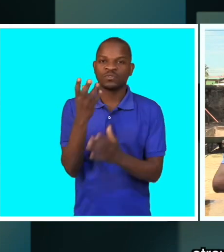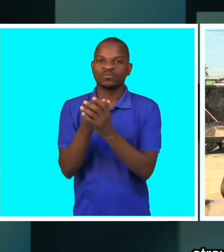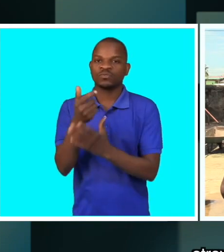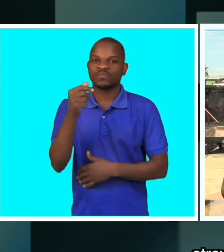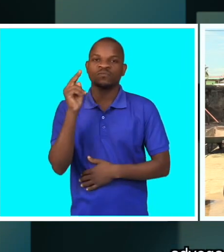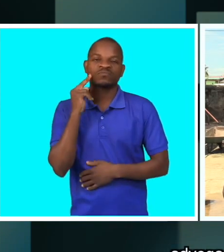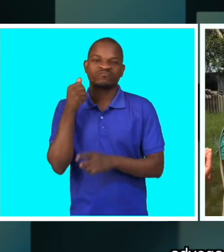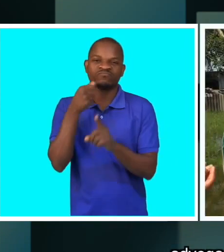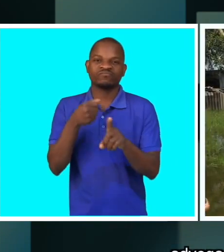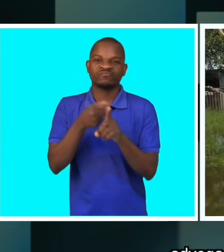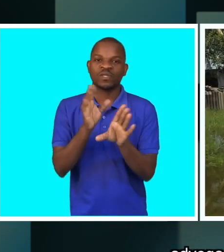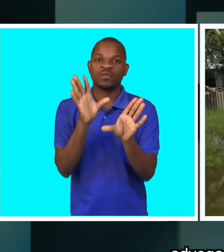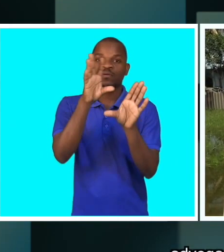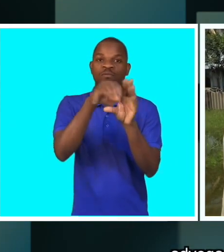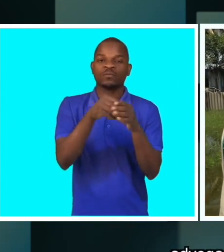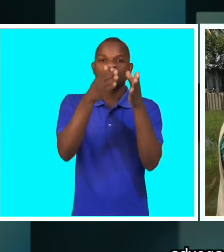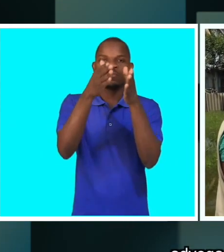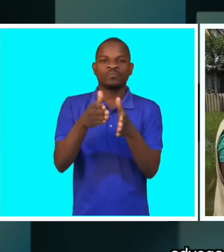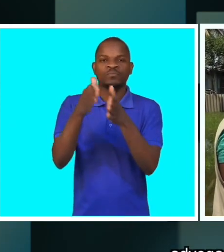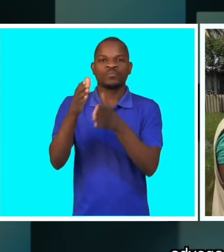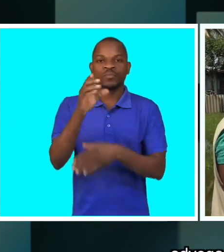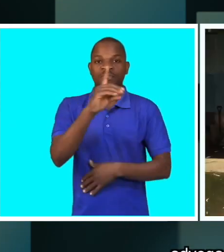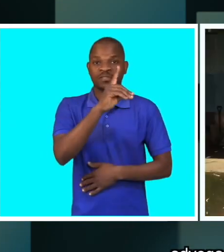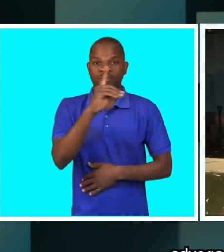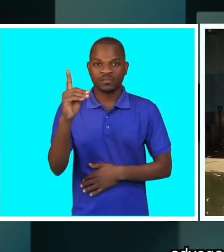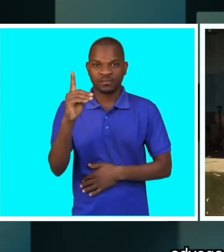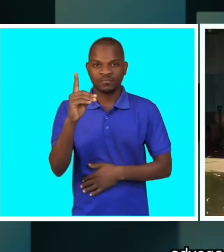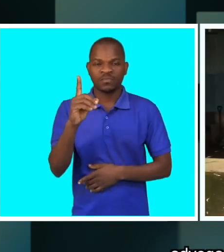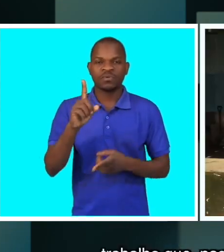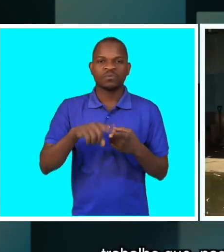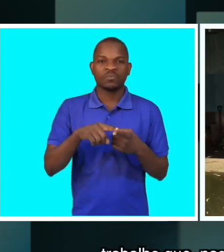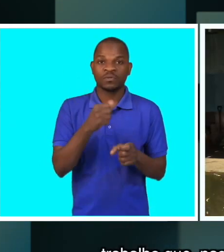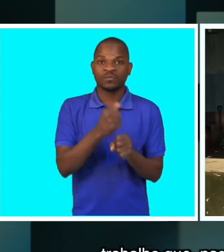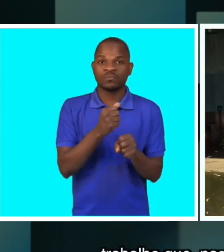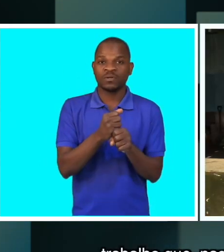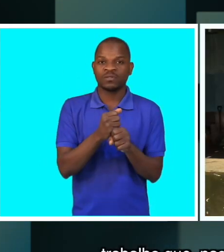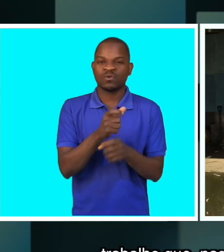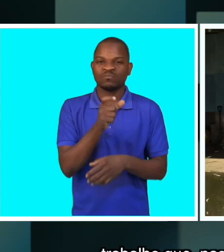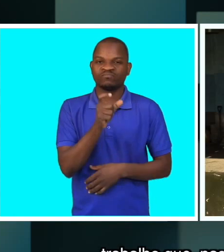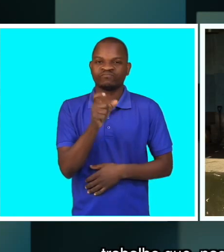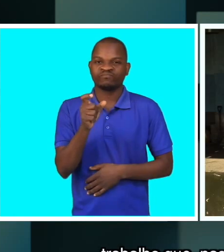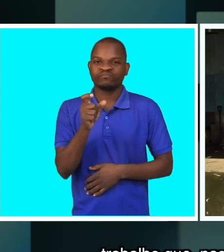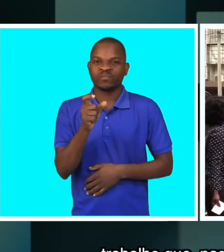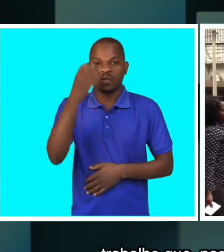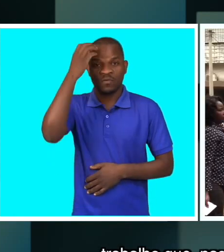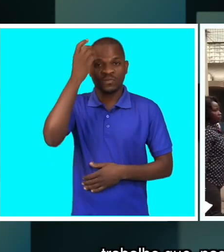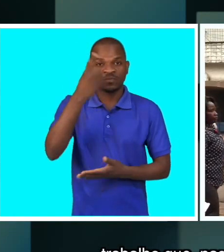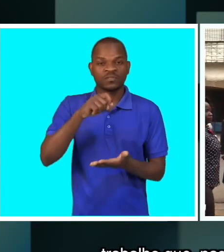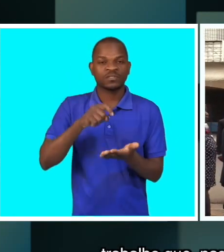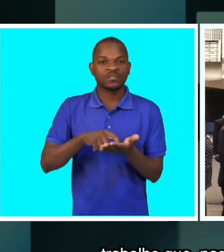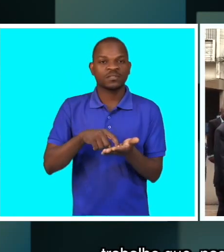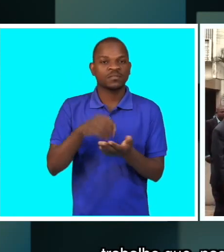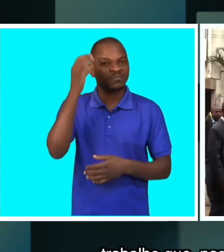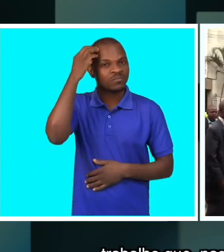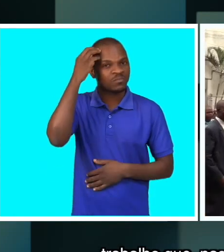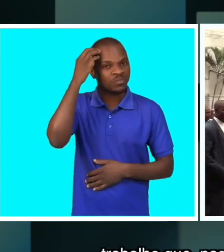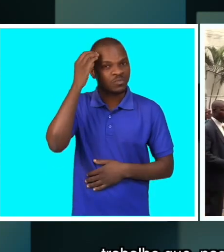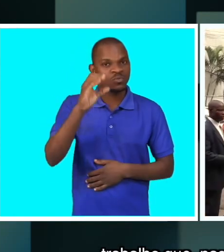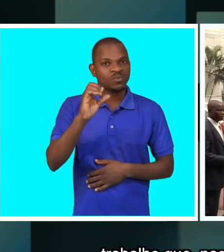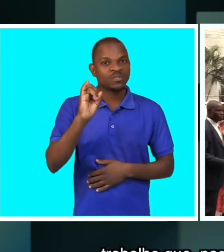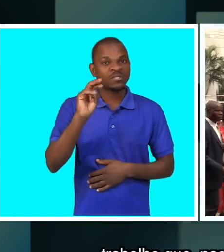TV Surdo, advoga e luta pela inclusão da pessoa com deficiência. Trabalho que, nas palavras da governadora da cidade de